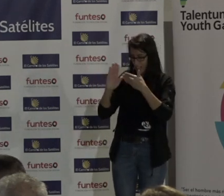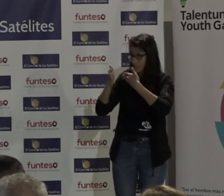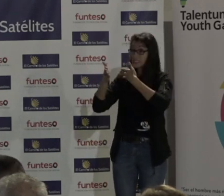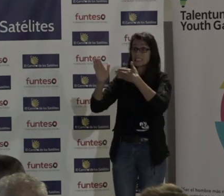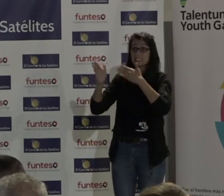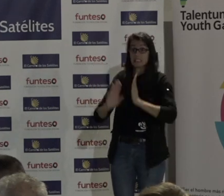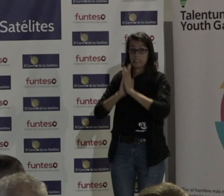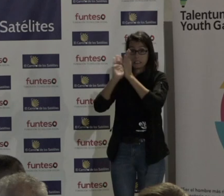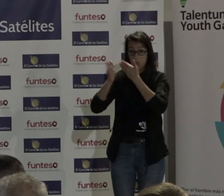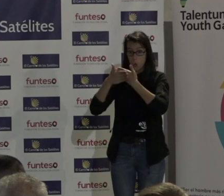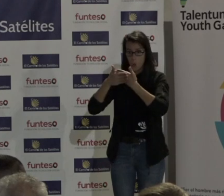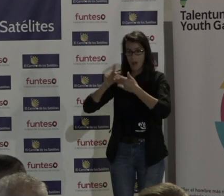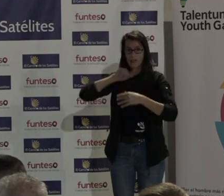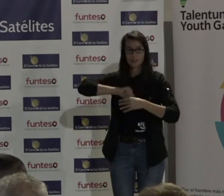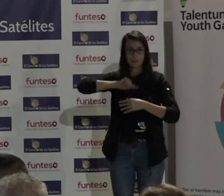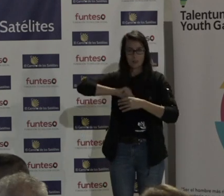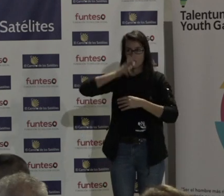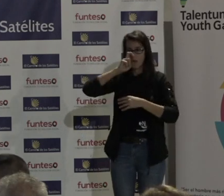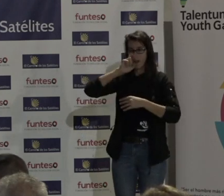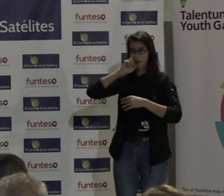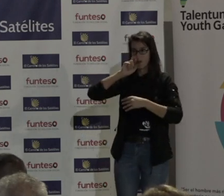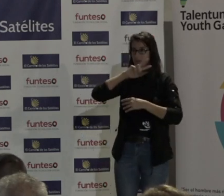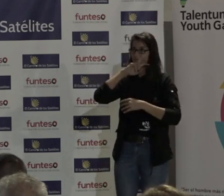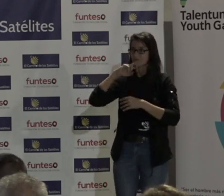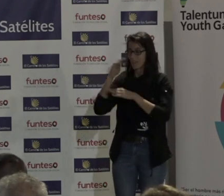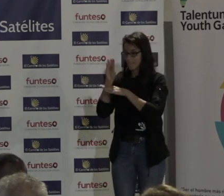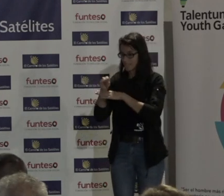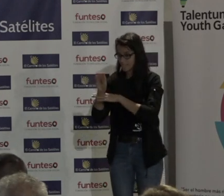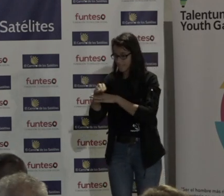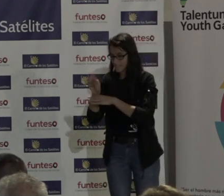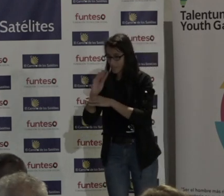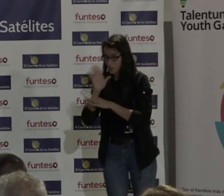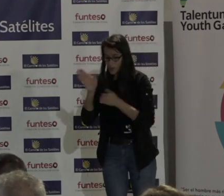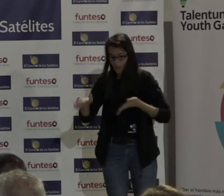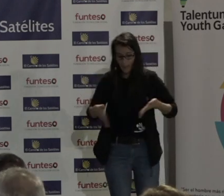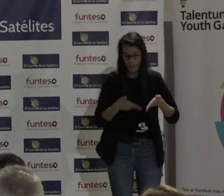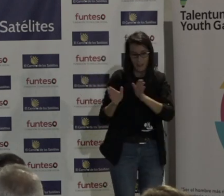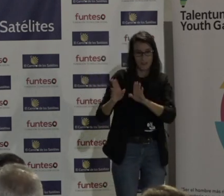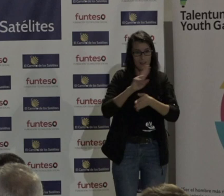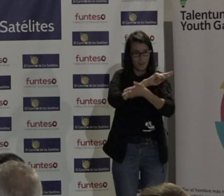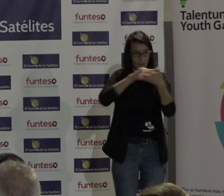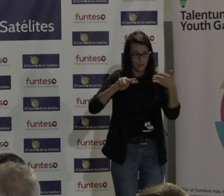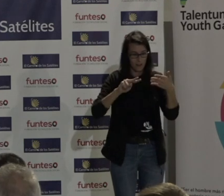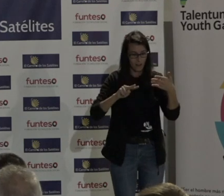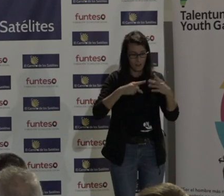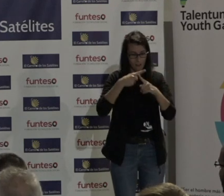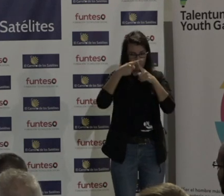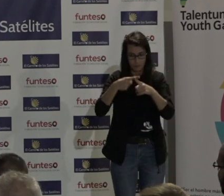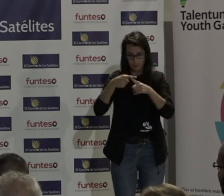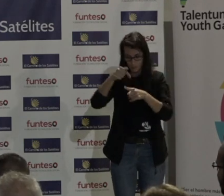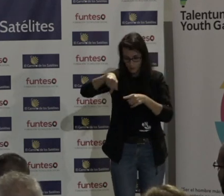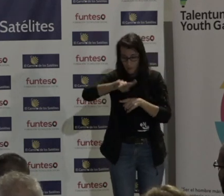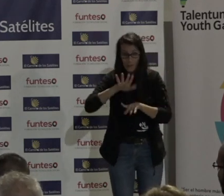conserva ese espíritu antiguo de los caminos de Galicia. Es verdad que estamos en el siglo